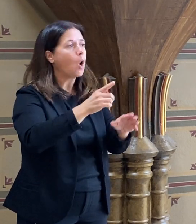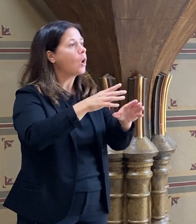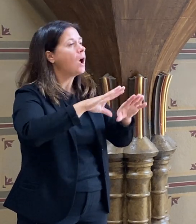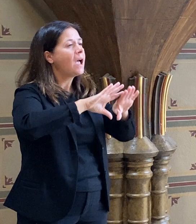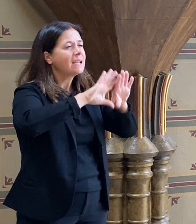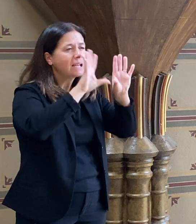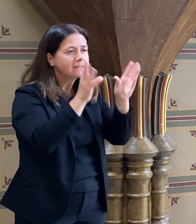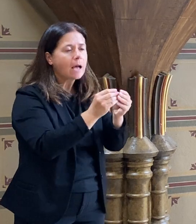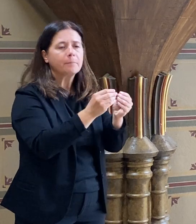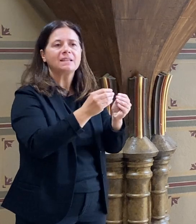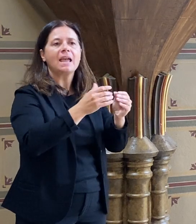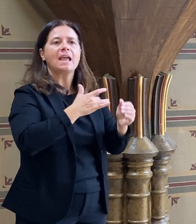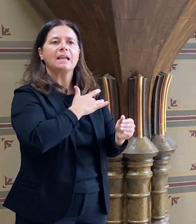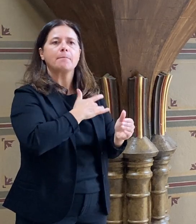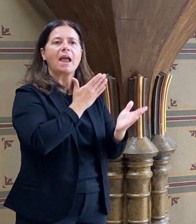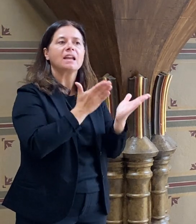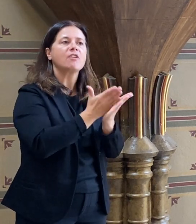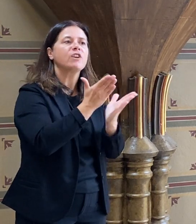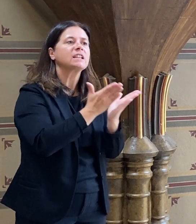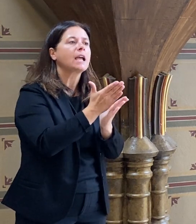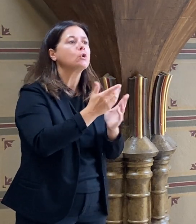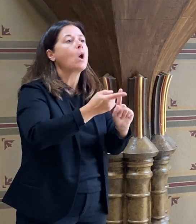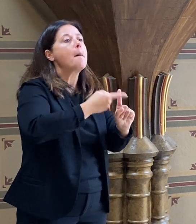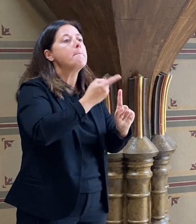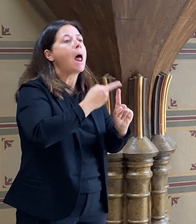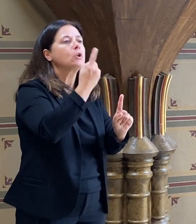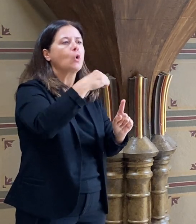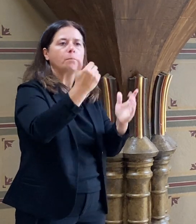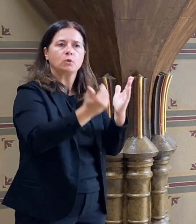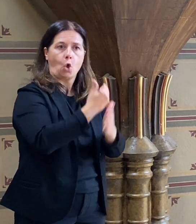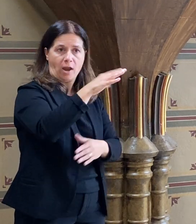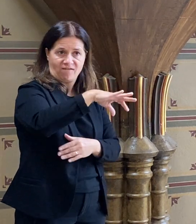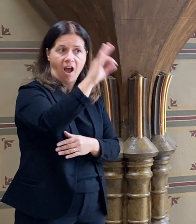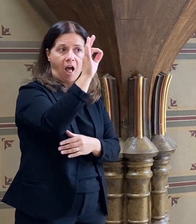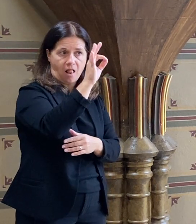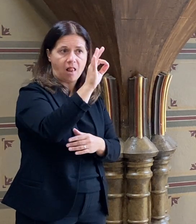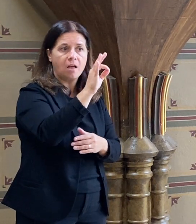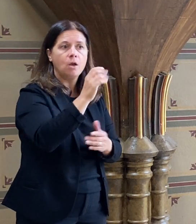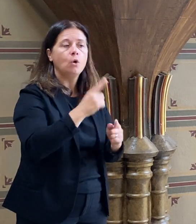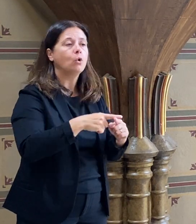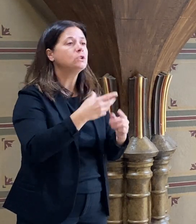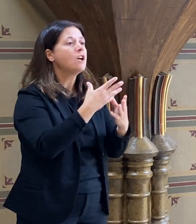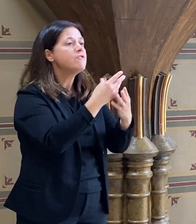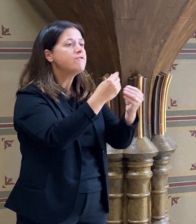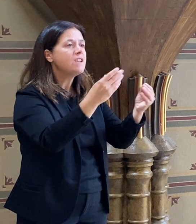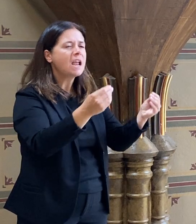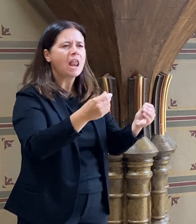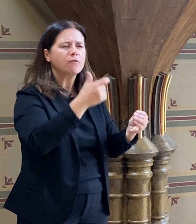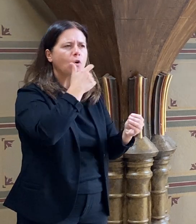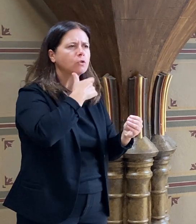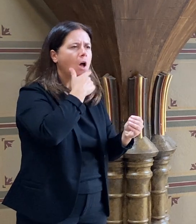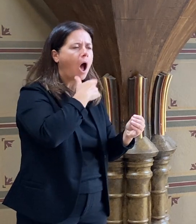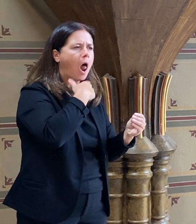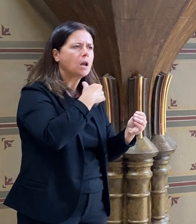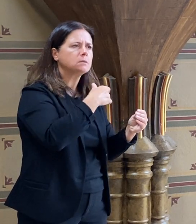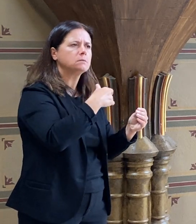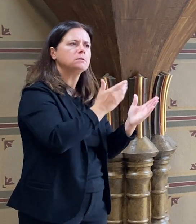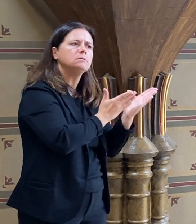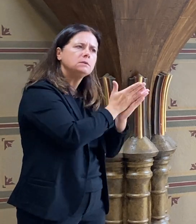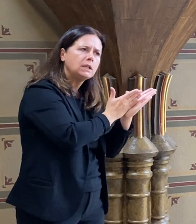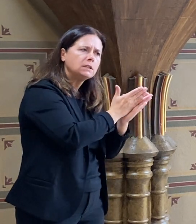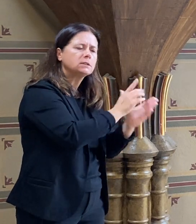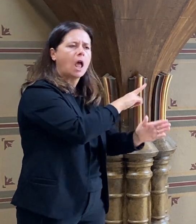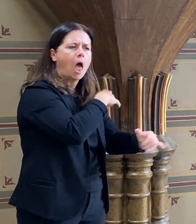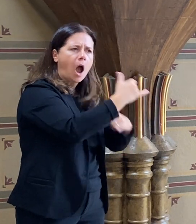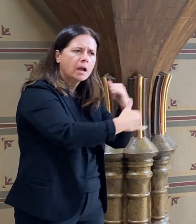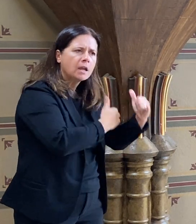gesamte Gemeindevertretung wird bald schon neu gewählt. Und viele unserer altgedienten,